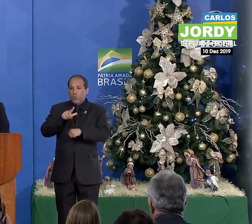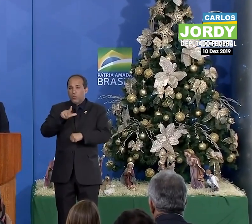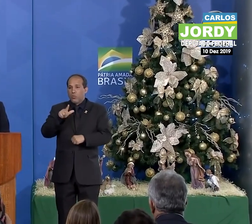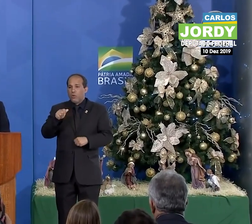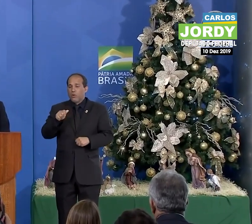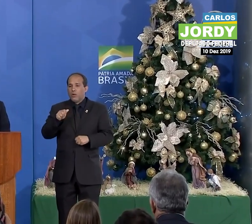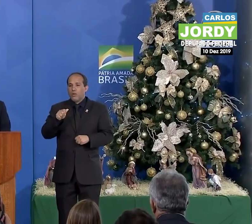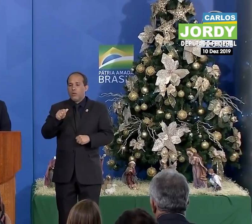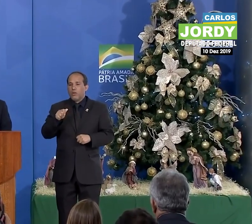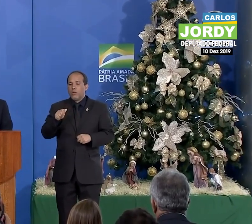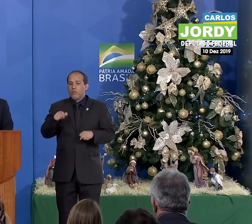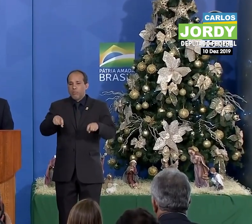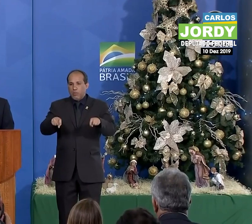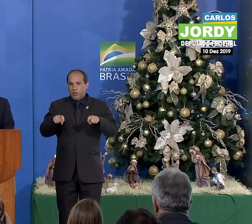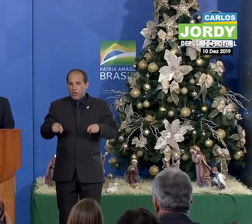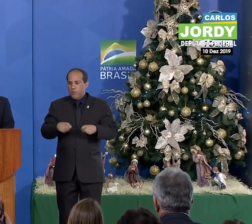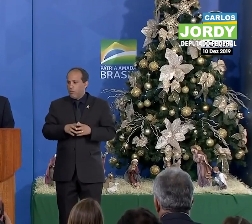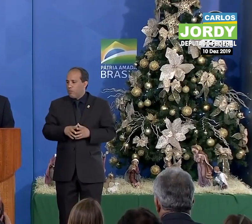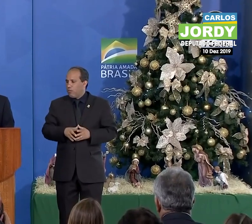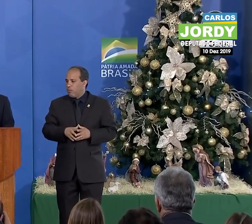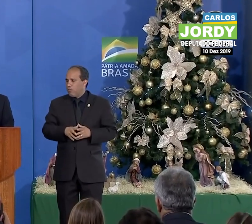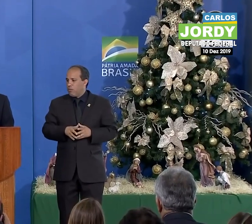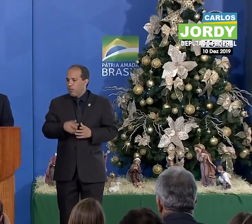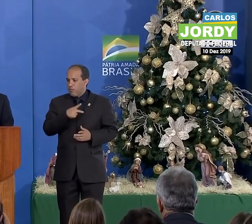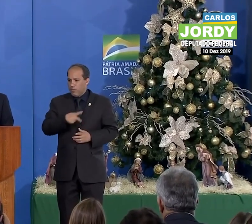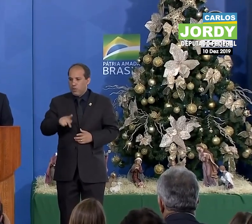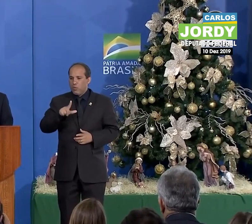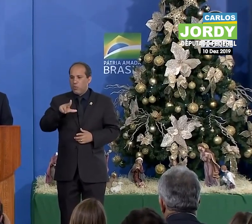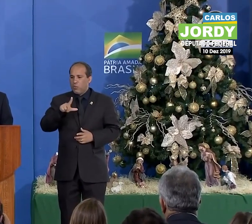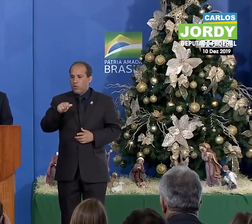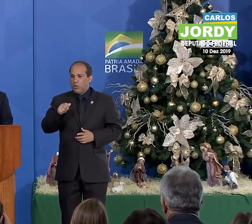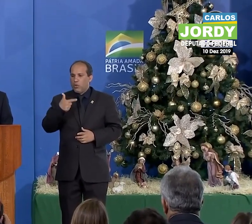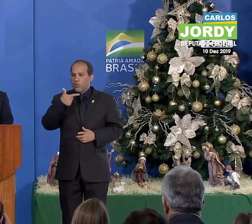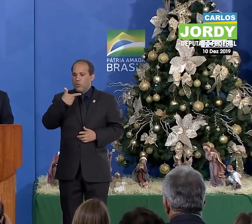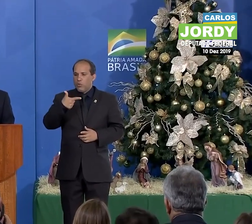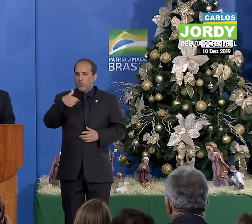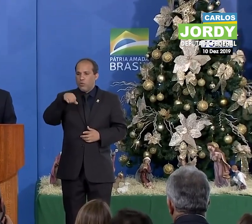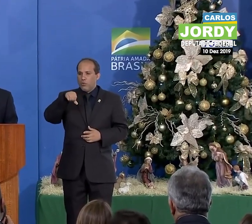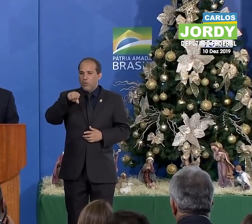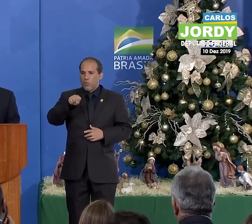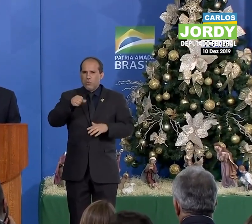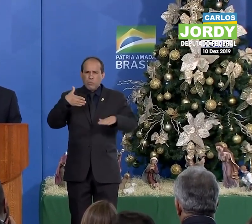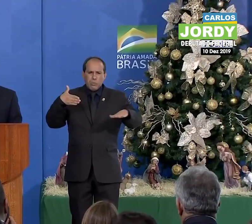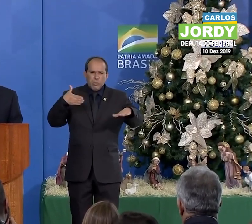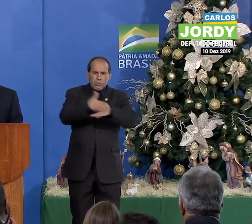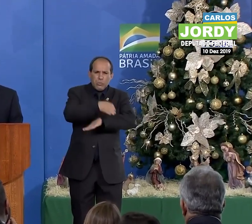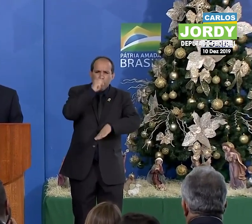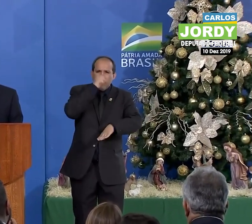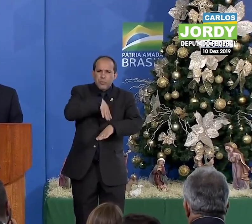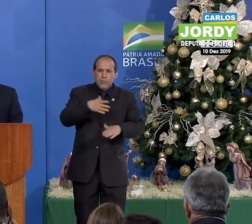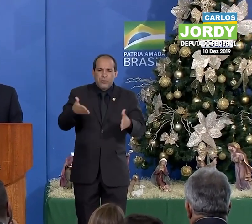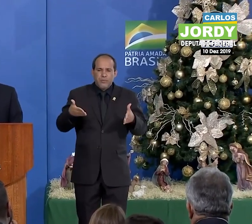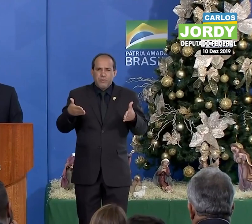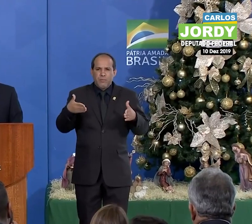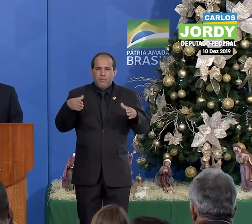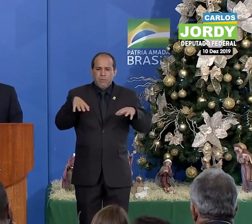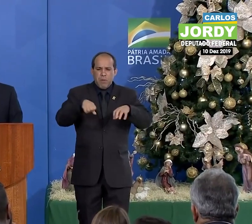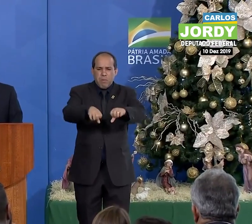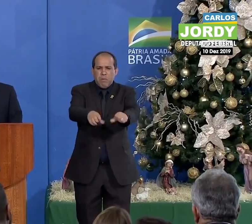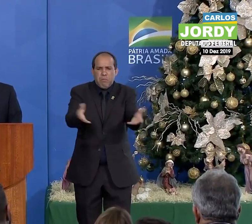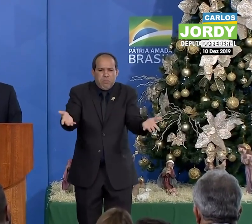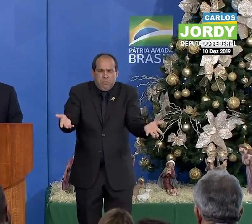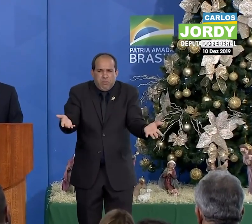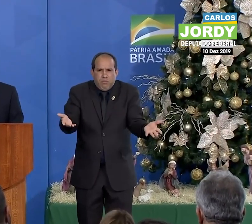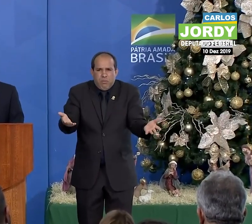mandato primeiro ano do presidente lula 298 invasões governo dilma primeiro